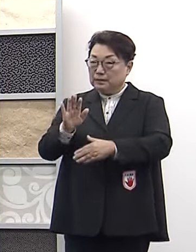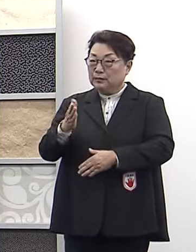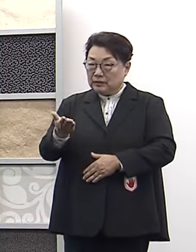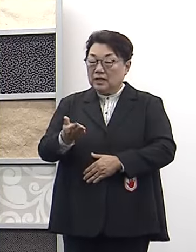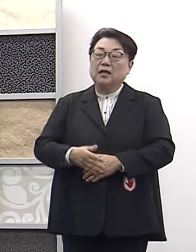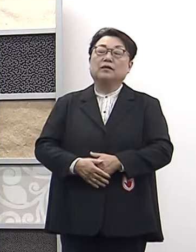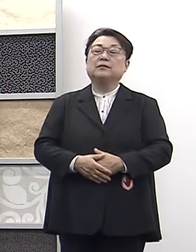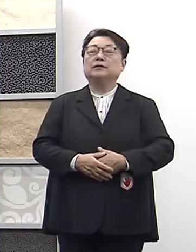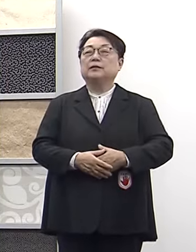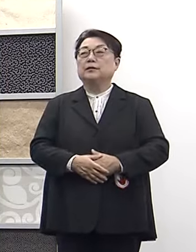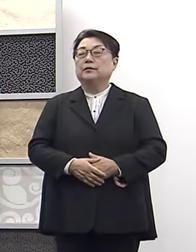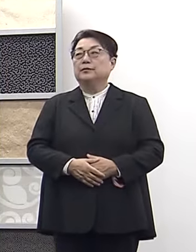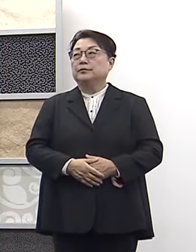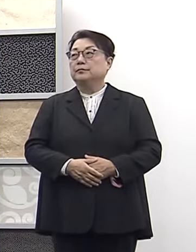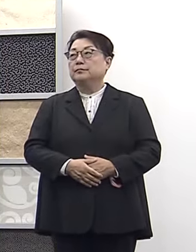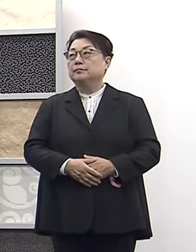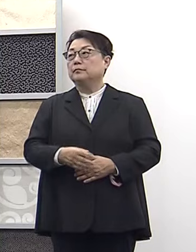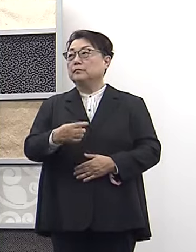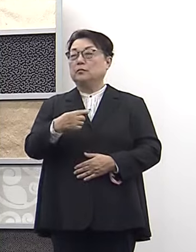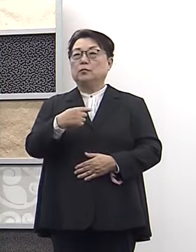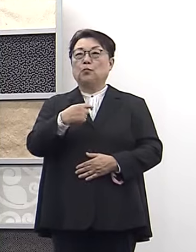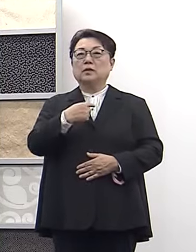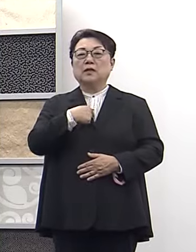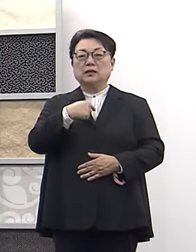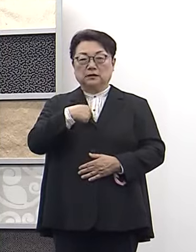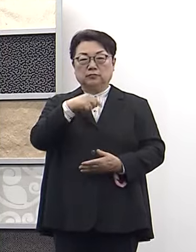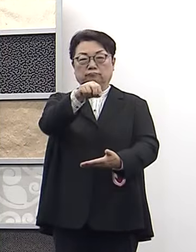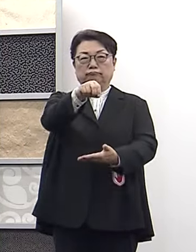か。 まあ、私に届く多くの、